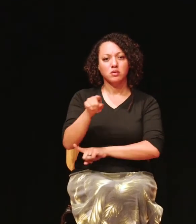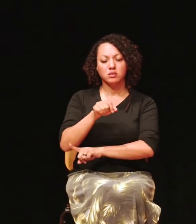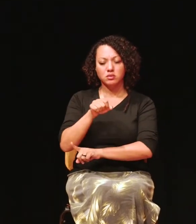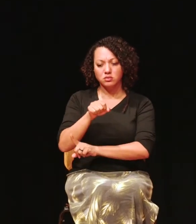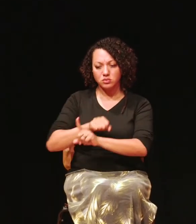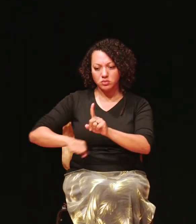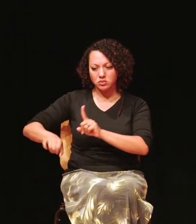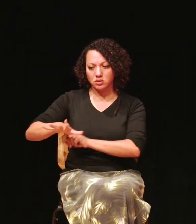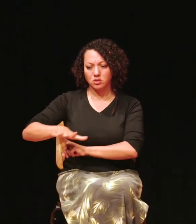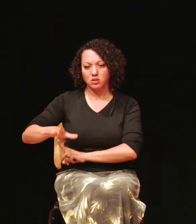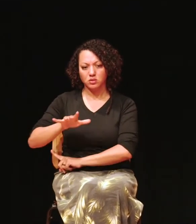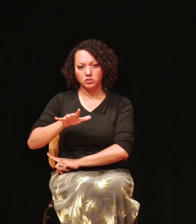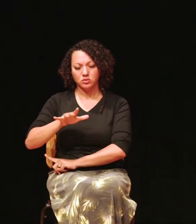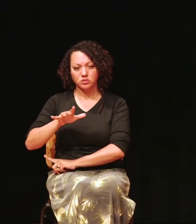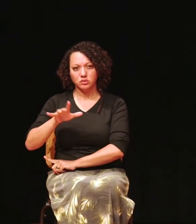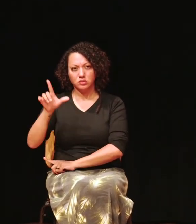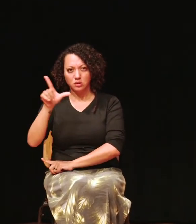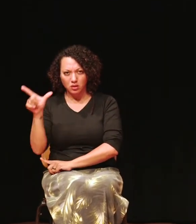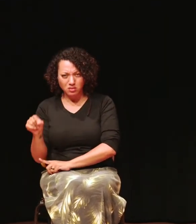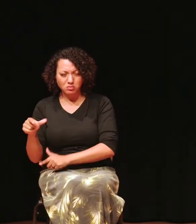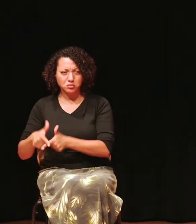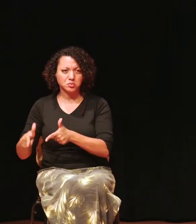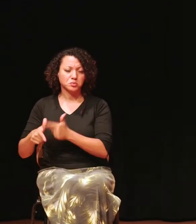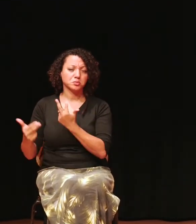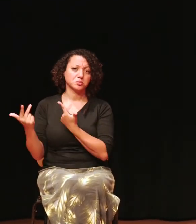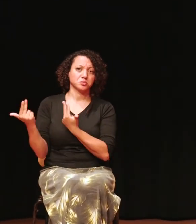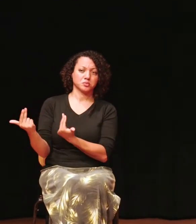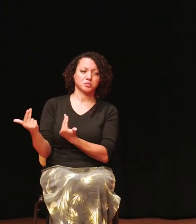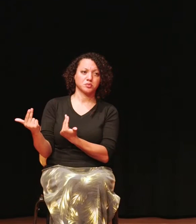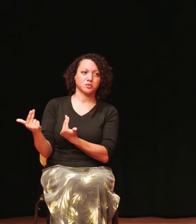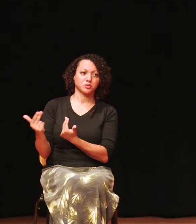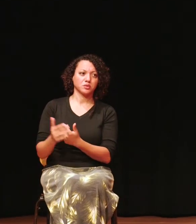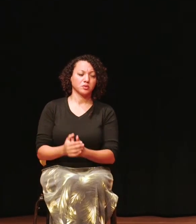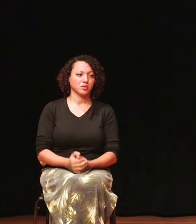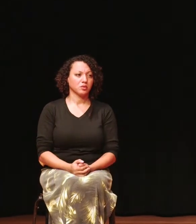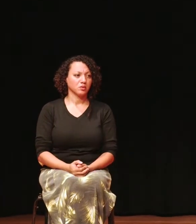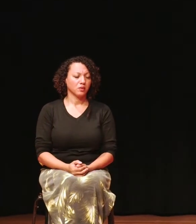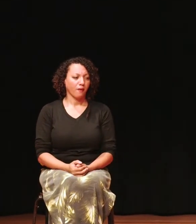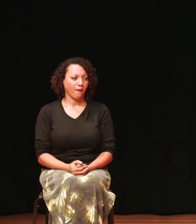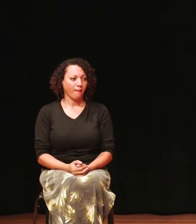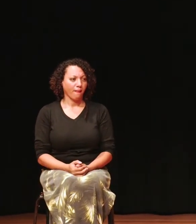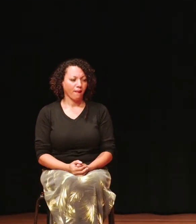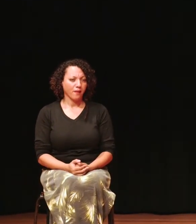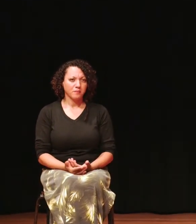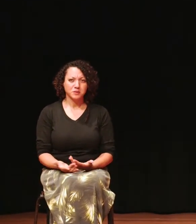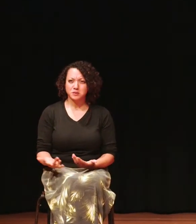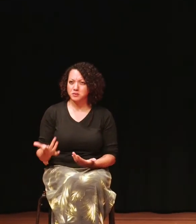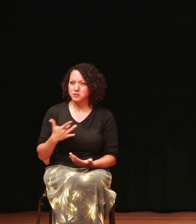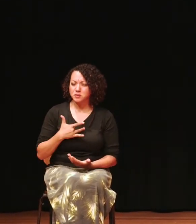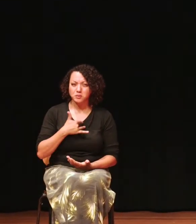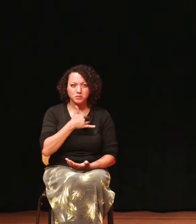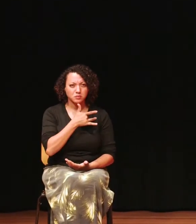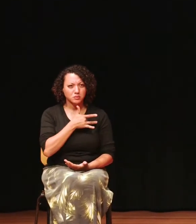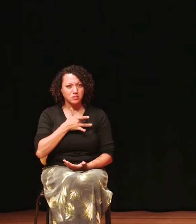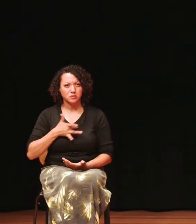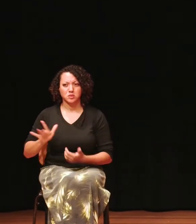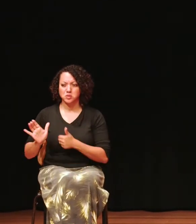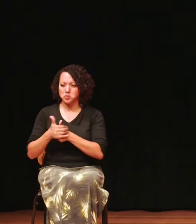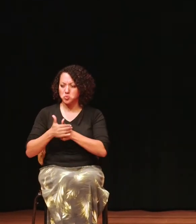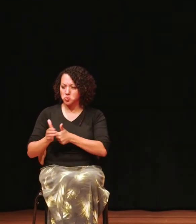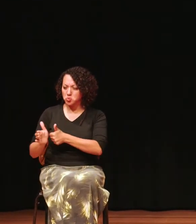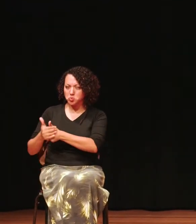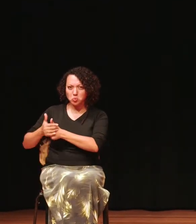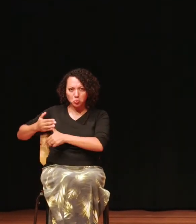as mesmas, os mesmos problemas, ma seria uma lástima, digamos assim, esconder embaixo